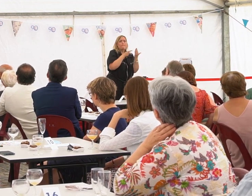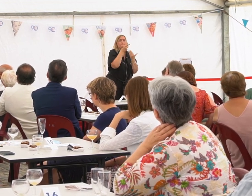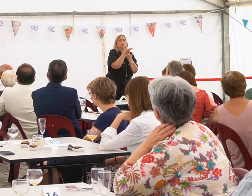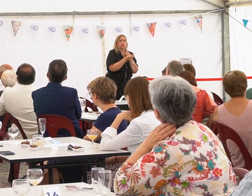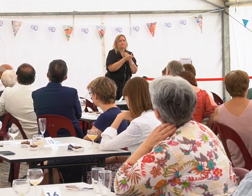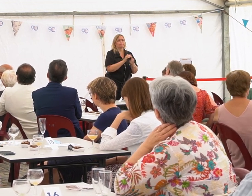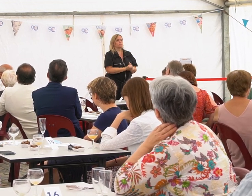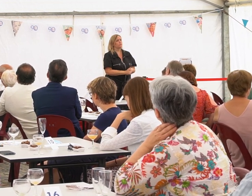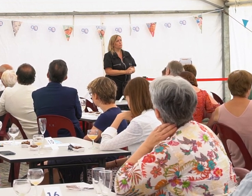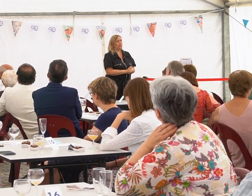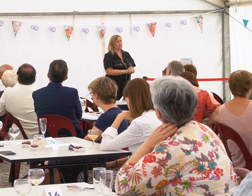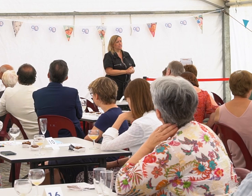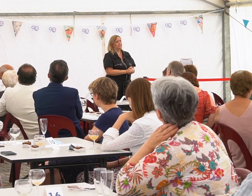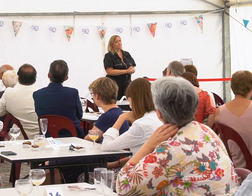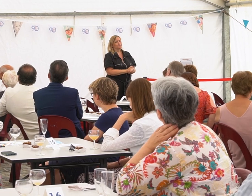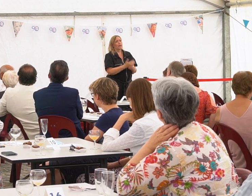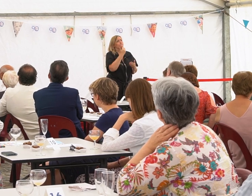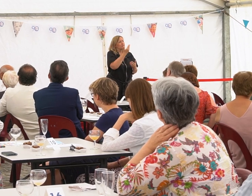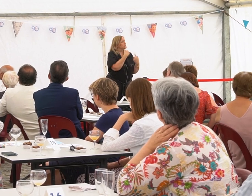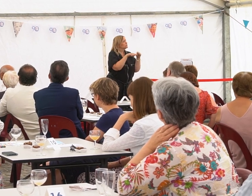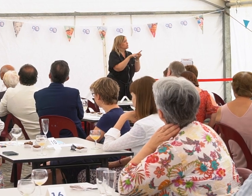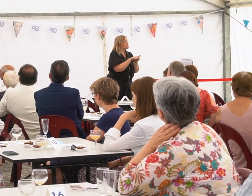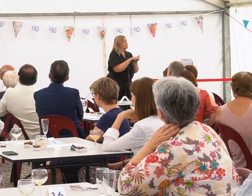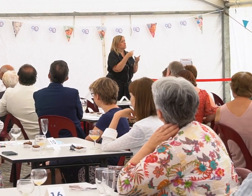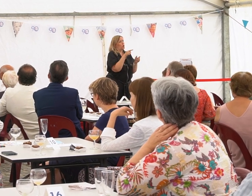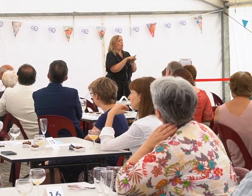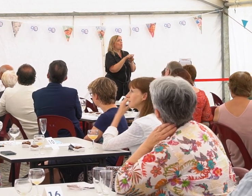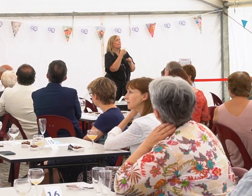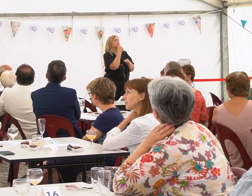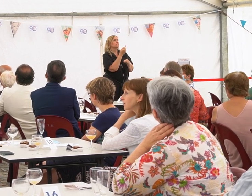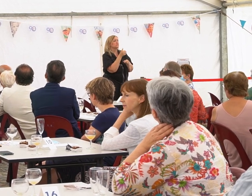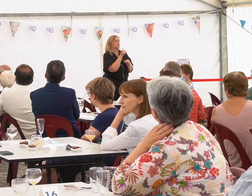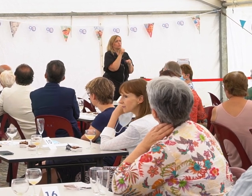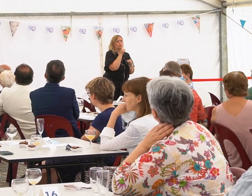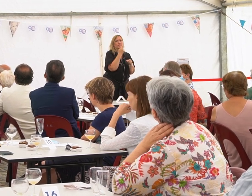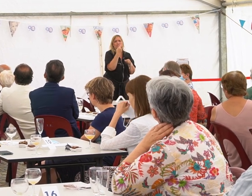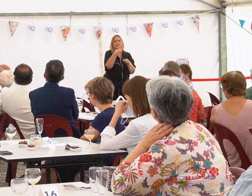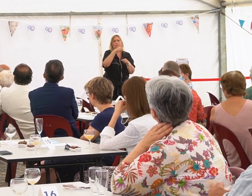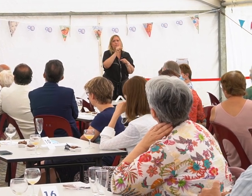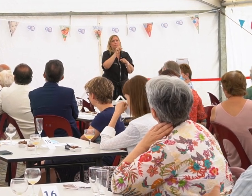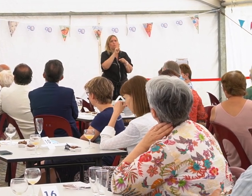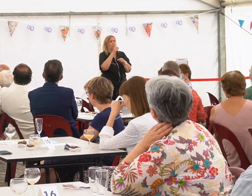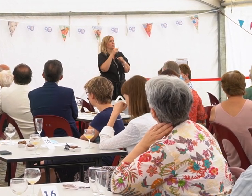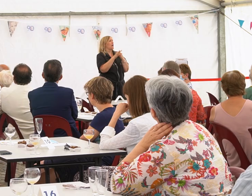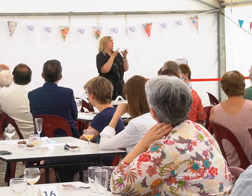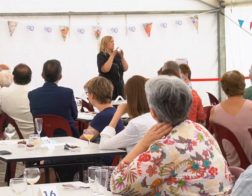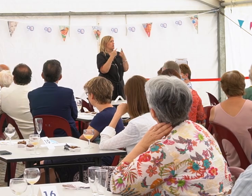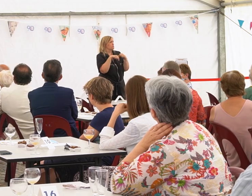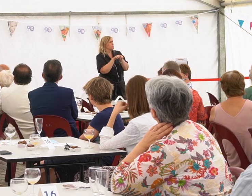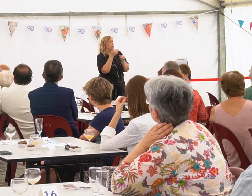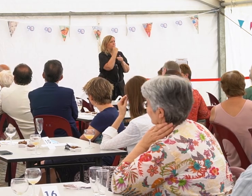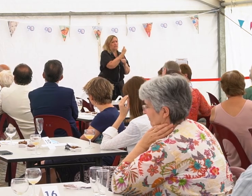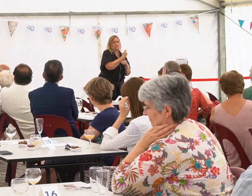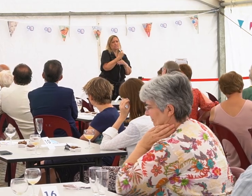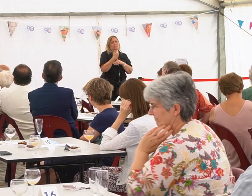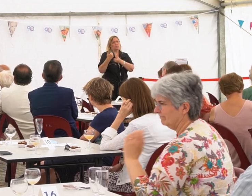impliquées de loin ou de près à ce beau projet. Et merci, on l'a évoqué tout à l'heure avec Maud, merci à la PEDAF également. Donc quand on l'a